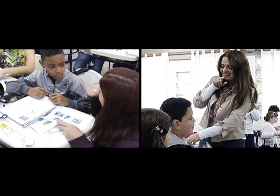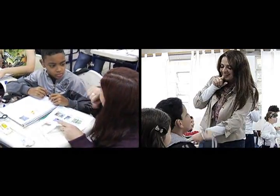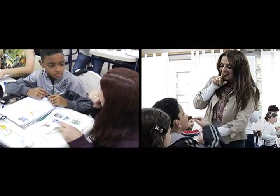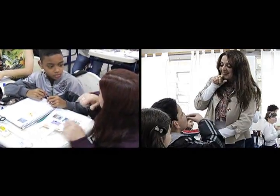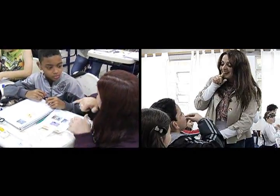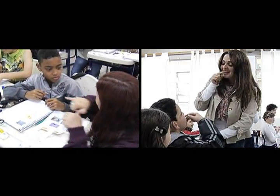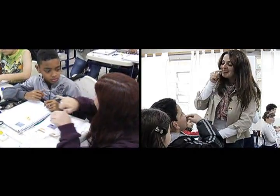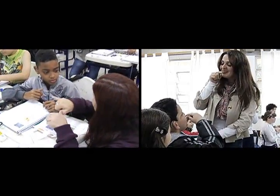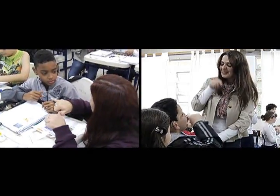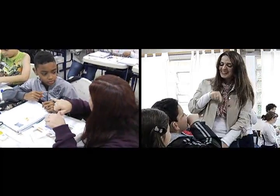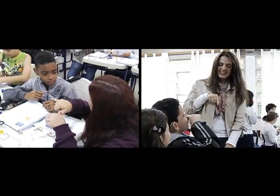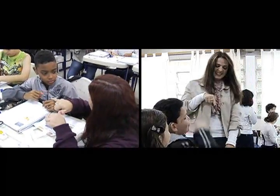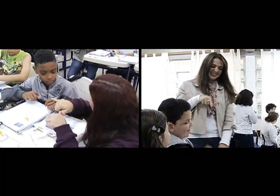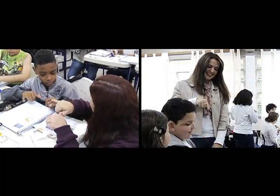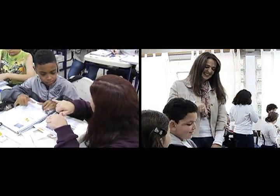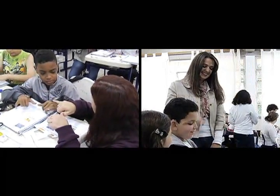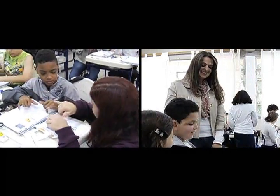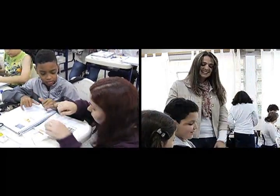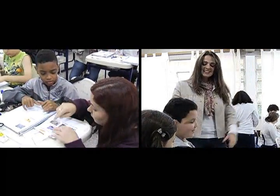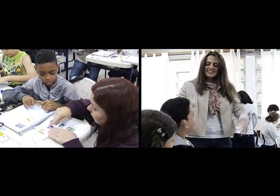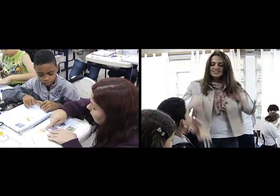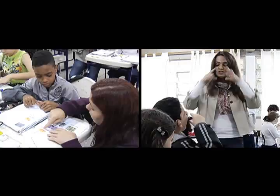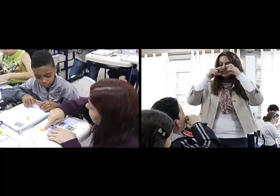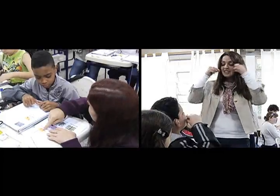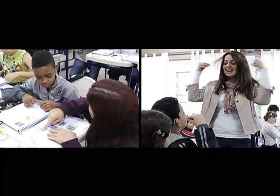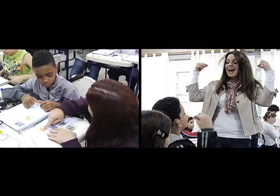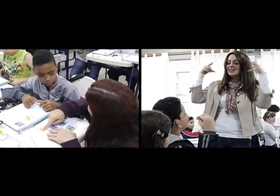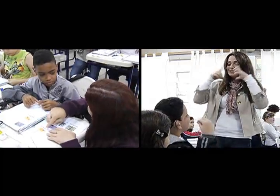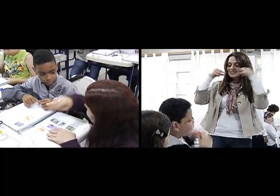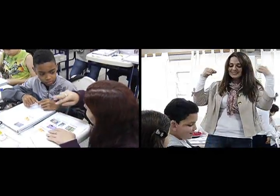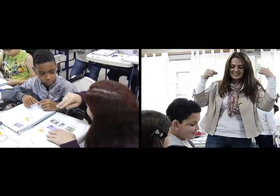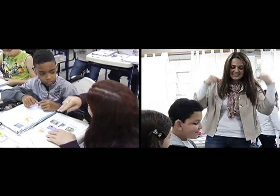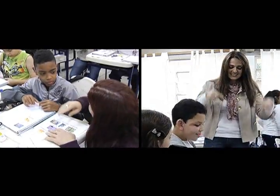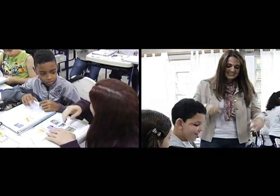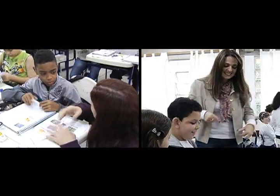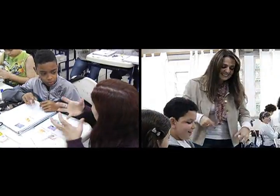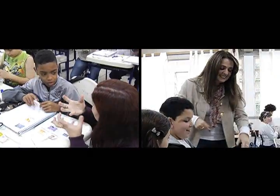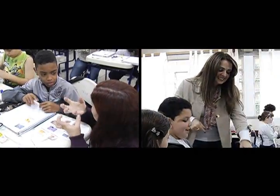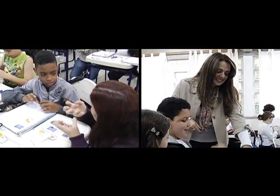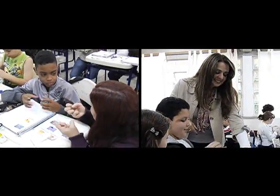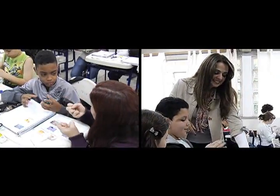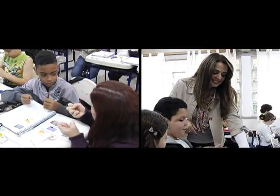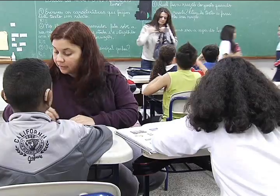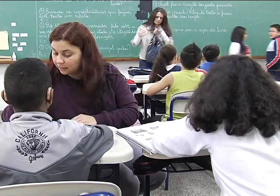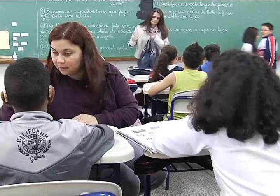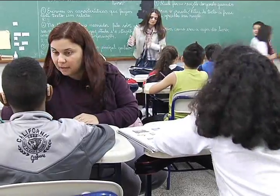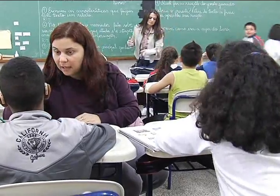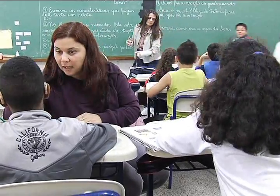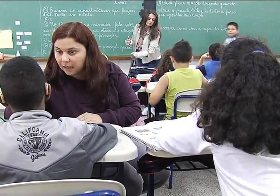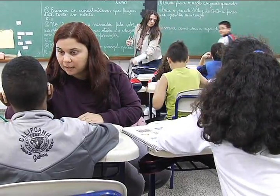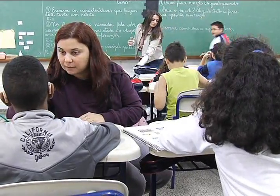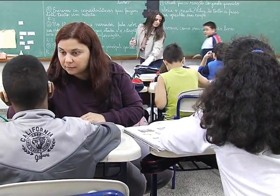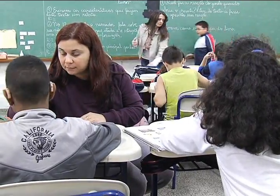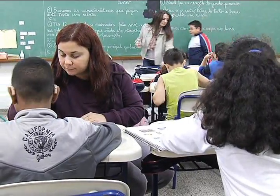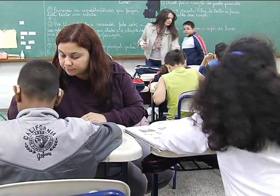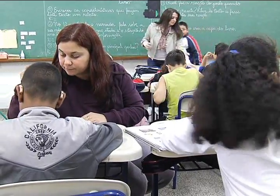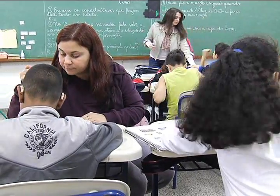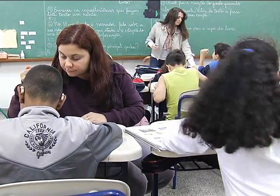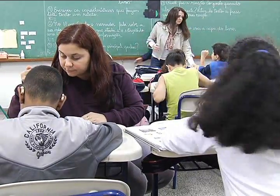Pino. A unidade tornou-se uma escola polo este ano. Escola polo é aquela que reúne deficientes